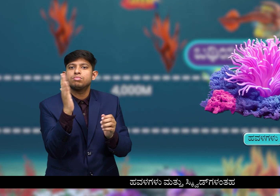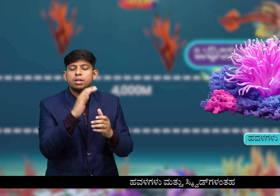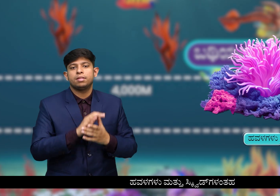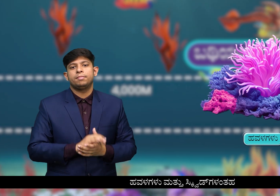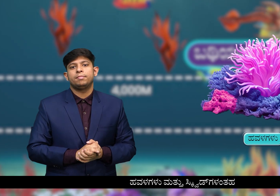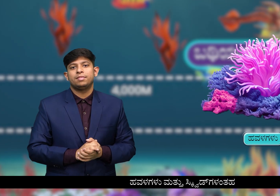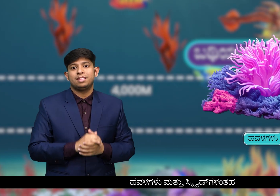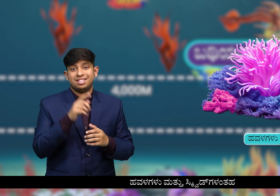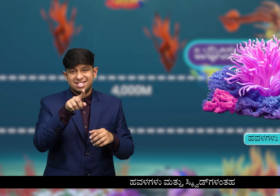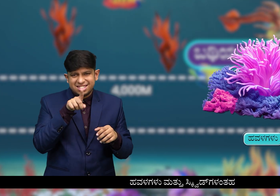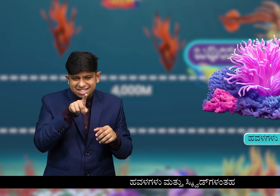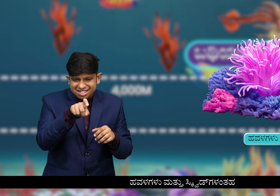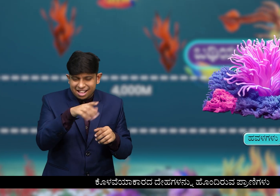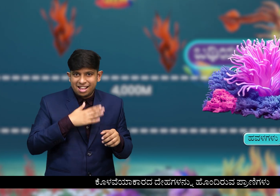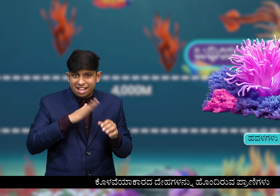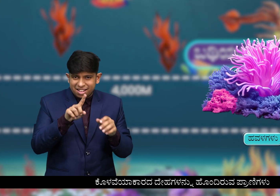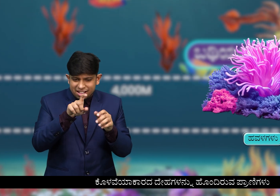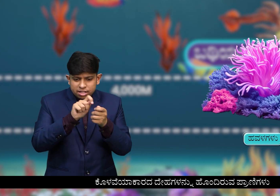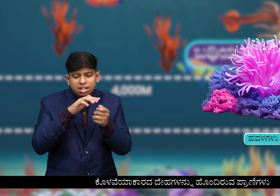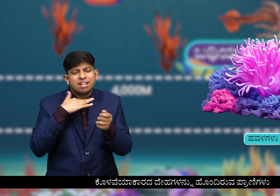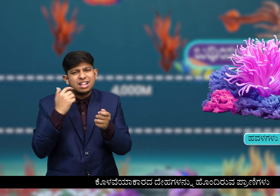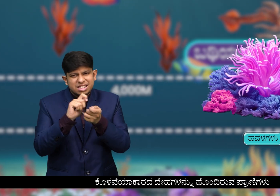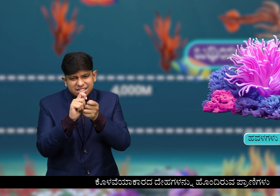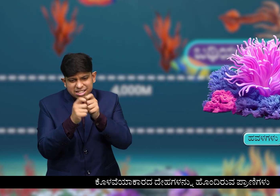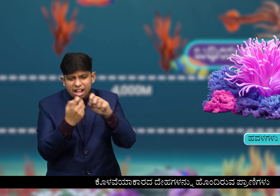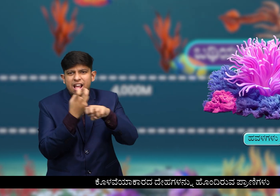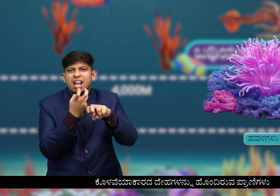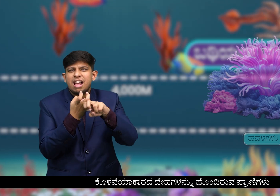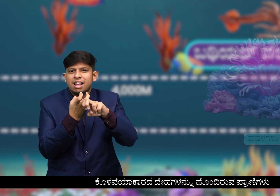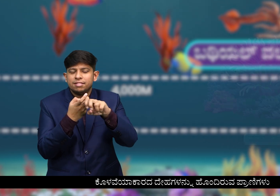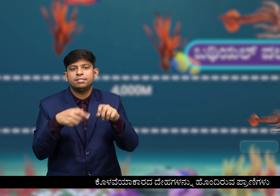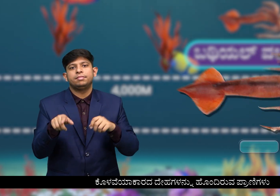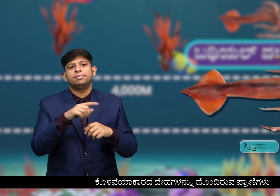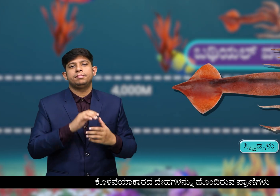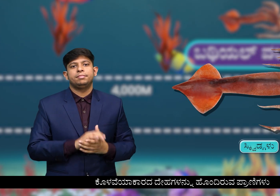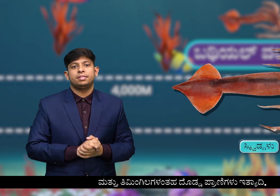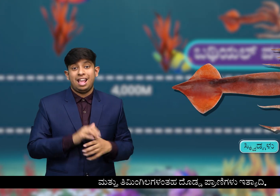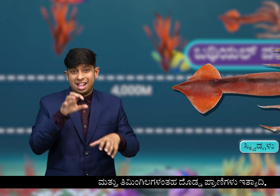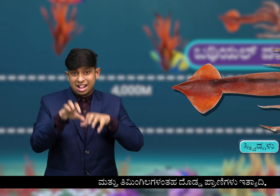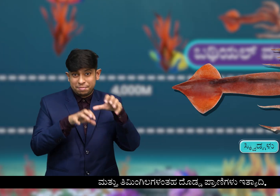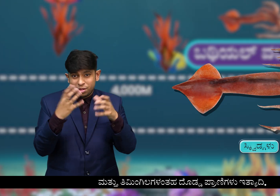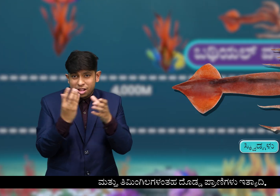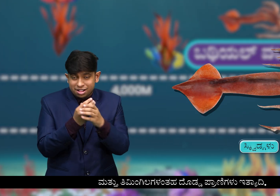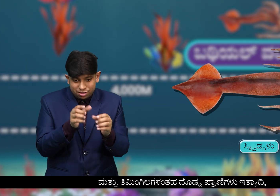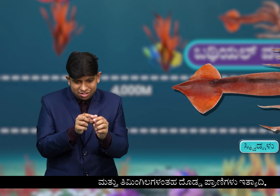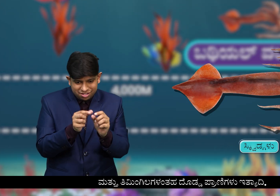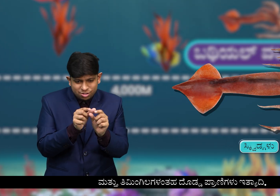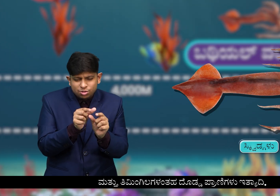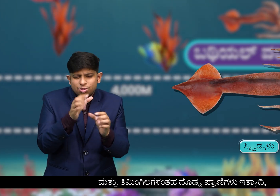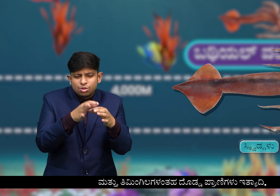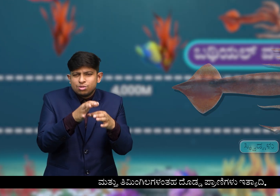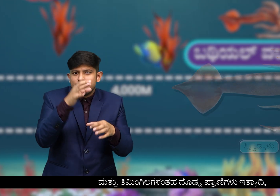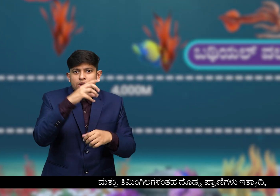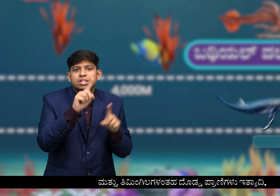ಆವಳಗಳು ಮತ್ತು ಸ್ಕ್ವಿಡ್ಗಳಂತಹ ಕೊಳವೆಯಾಕಾರದ ದೇಹಗಳನ್ನು ಹೊಂದಿರುವ ಪ್ರಾಣಿಗಳು ಮತ್ತು ತಿಮಿಂಗಲಗಳಂತಹ